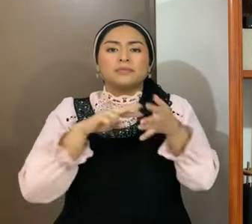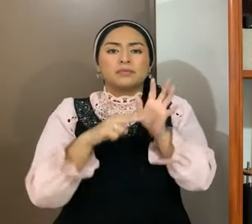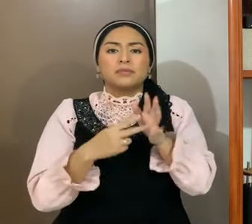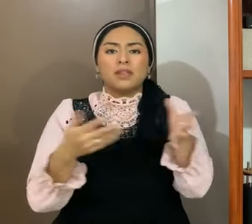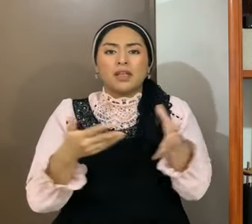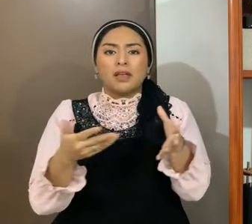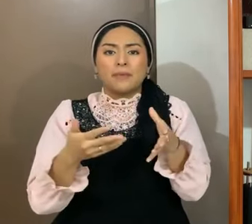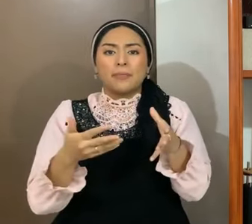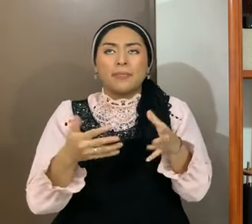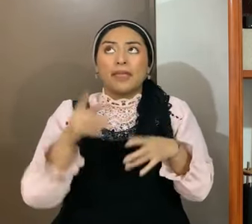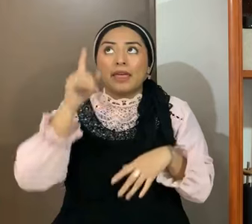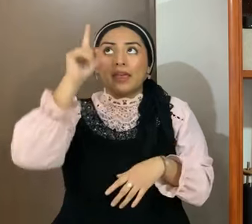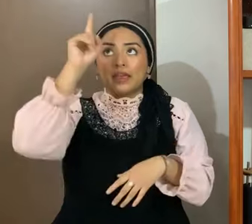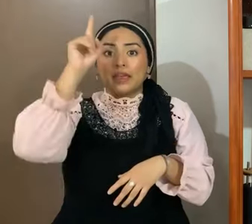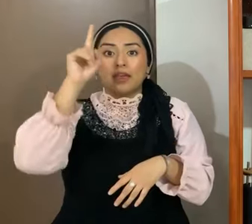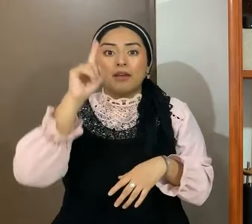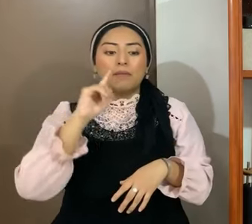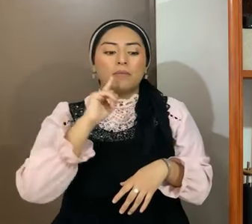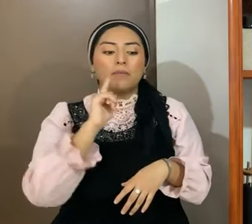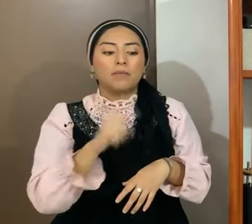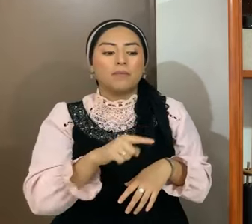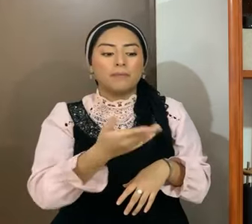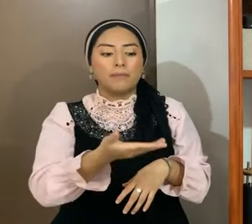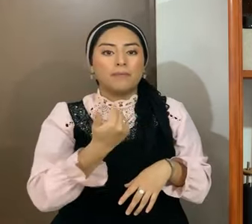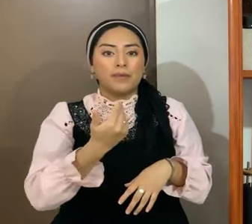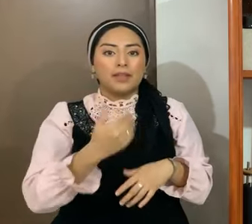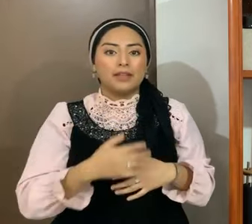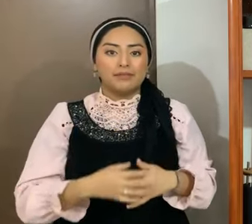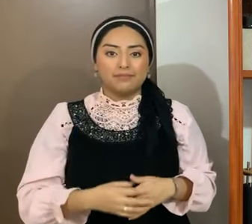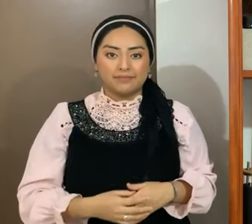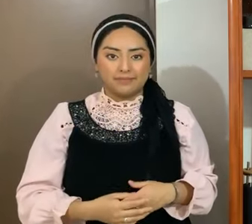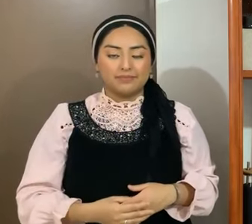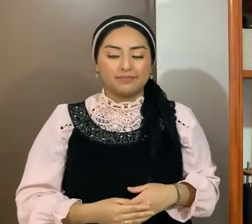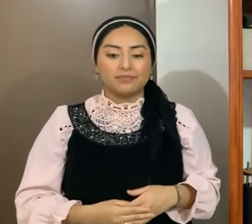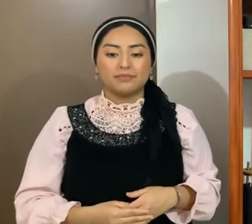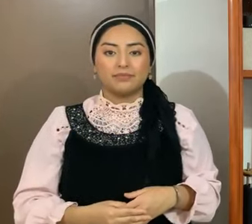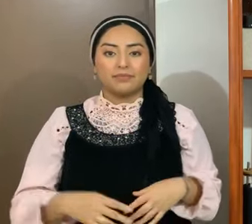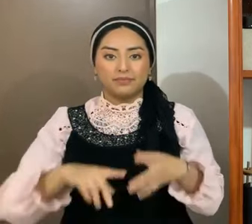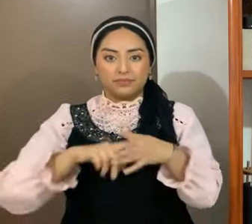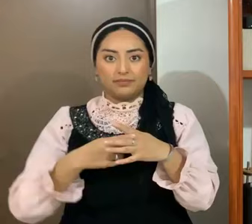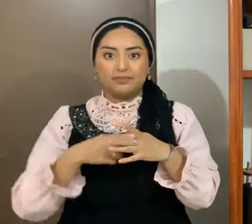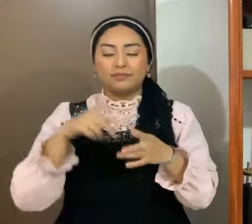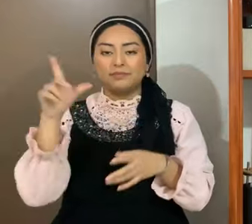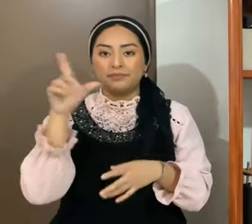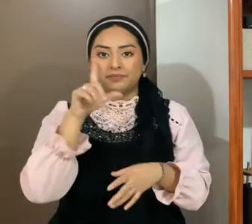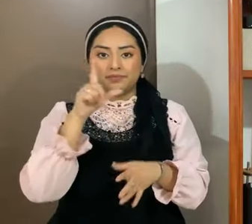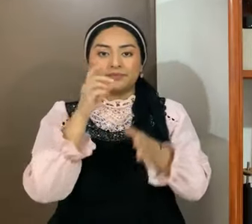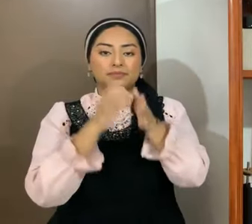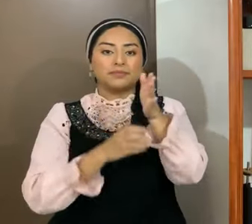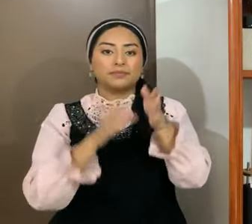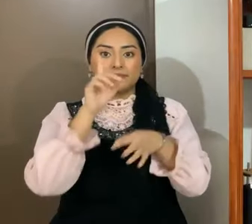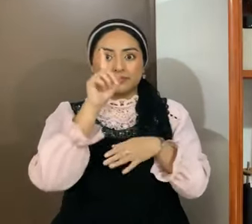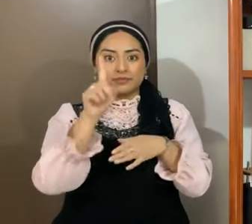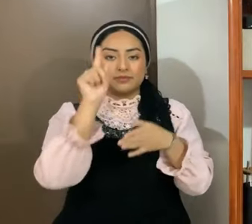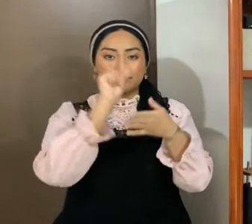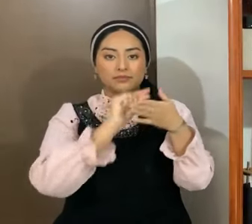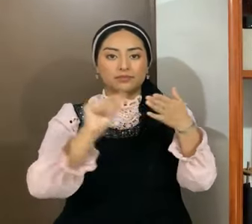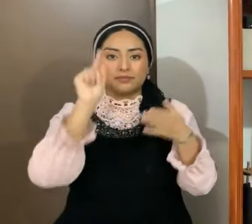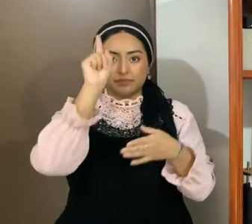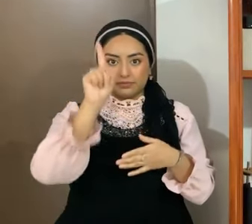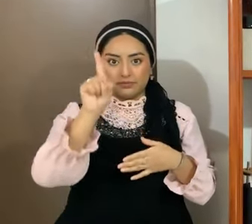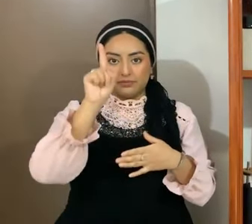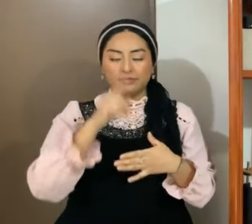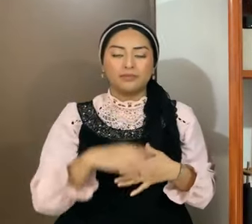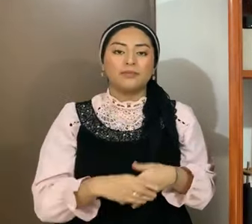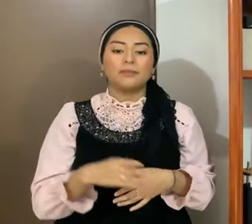quiere decir? Y él llamó. ¿Quién? Yahweh. Yahweh llamó. Vamos a Levítico 1 en el verso 1. Levítico